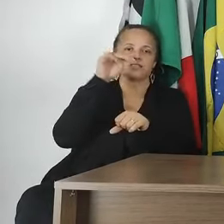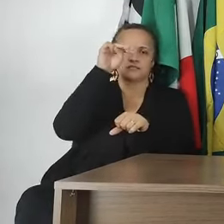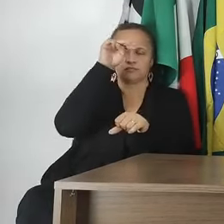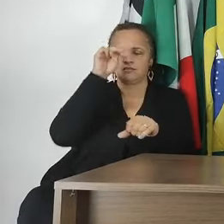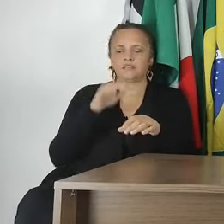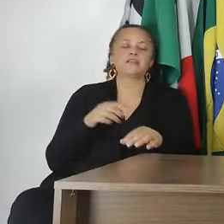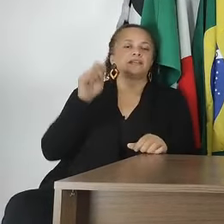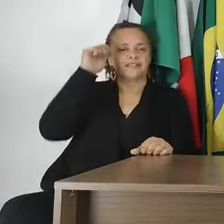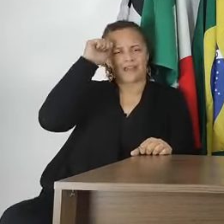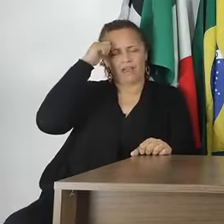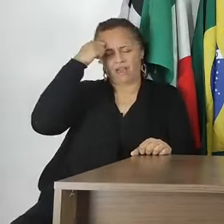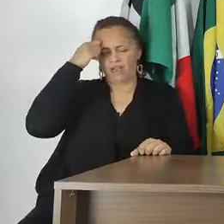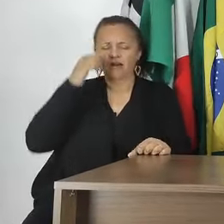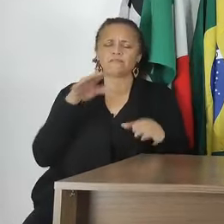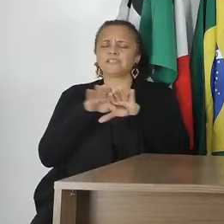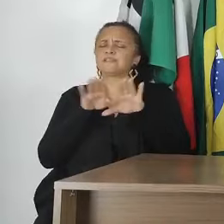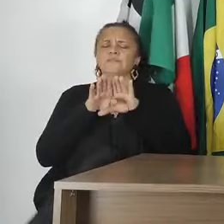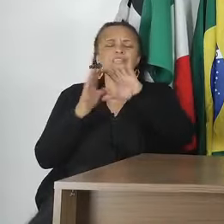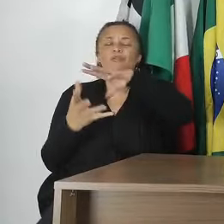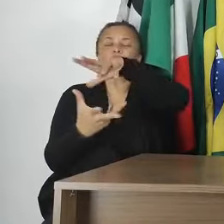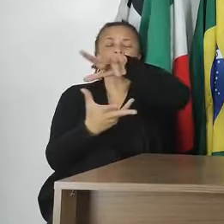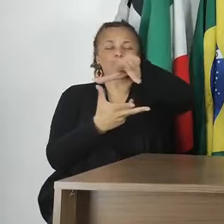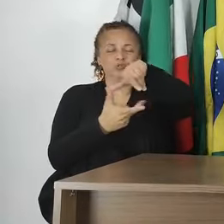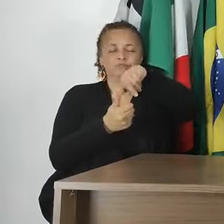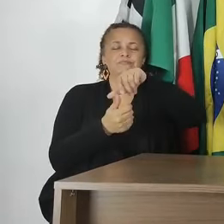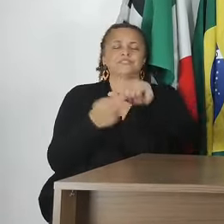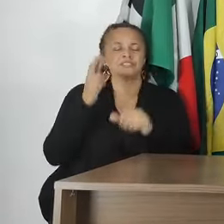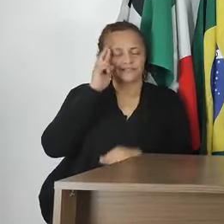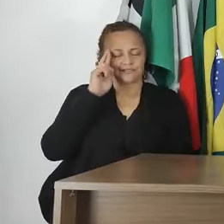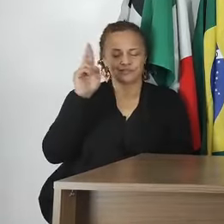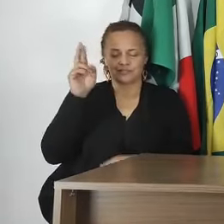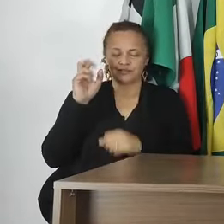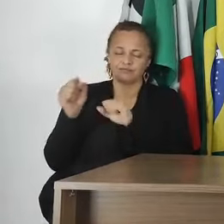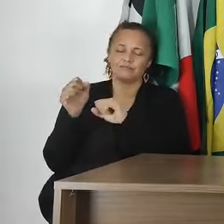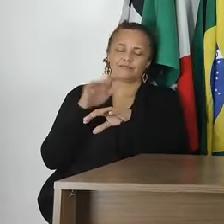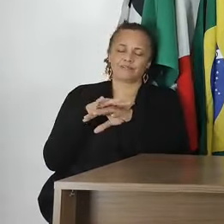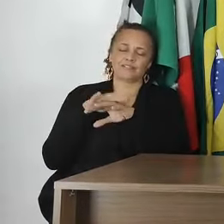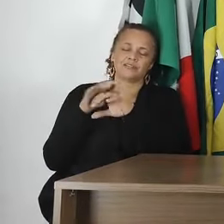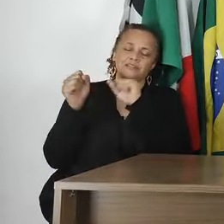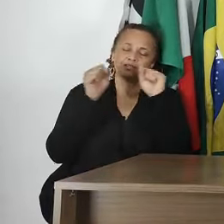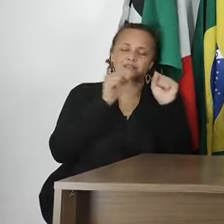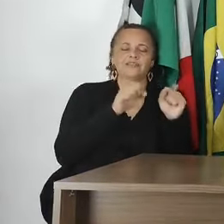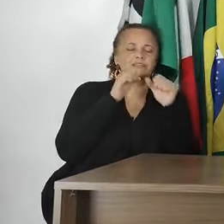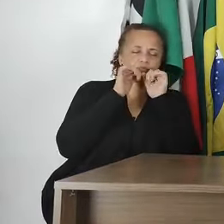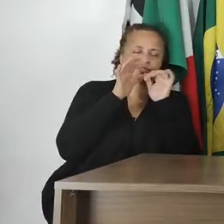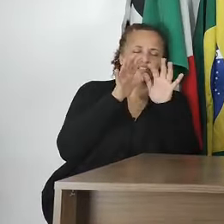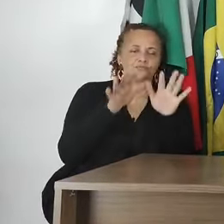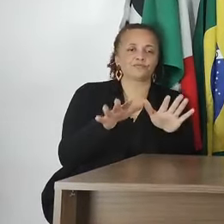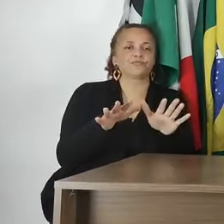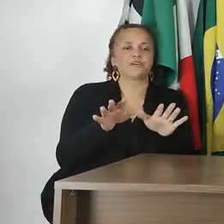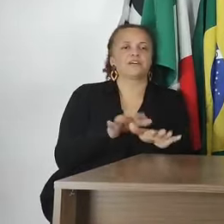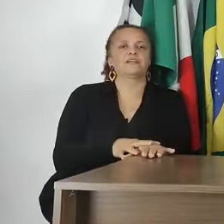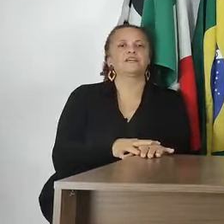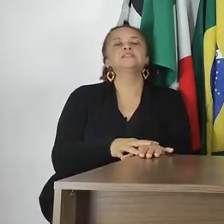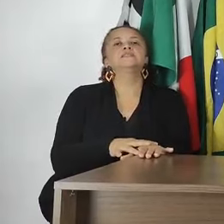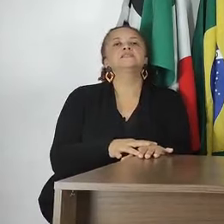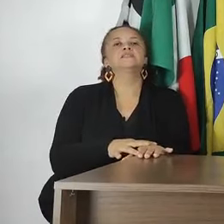na África como em todo o mundo, Senhor. Que o Senhor venha também poder, meu Pai, abençoar a nossa